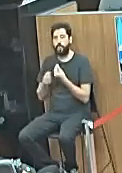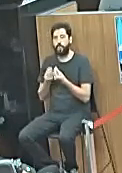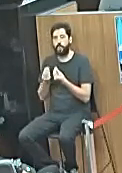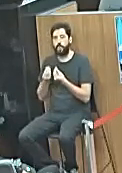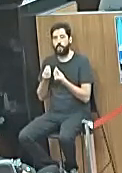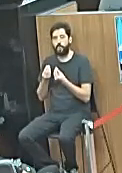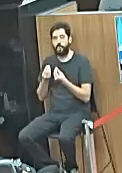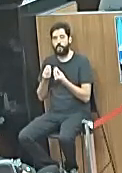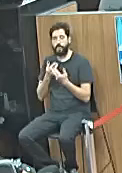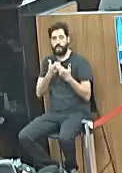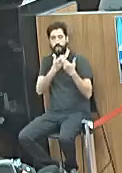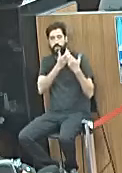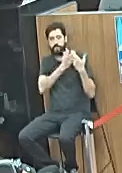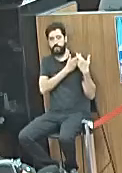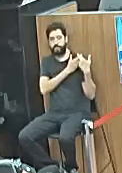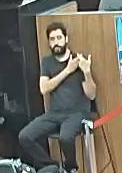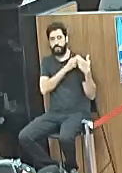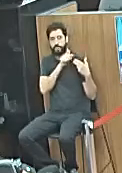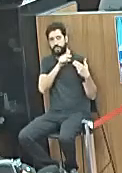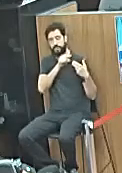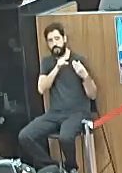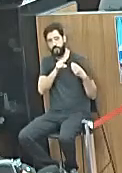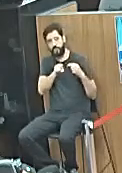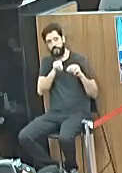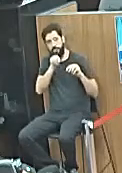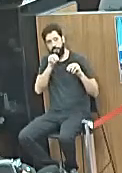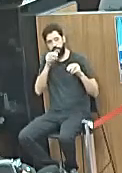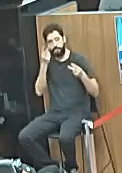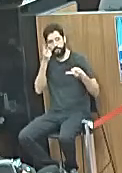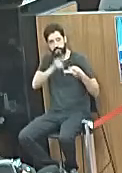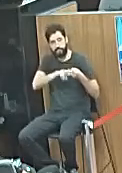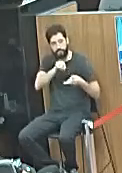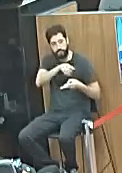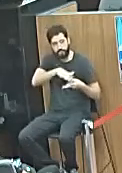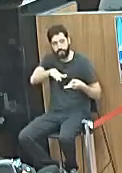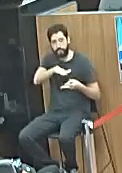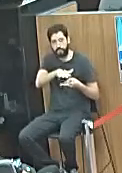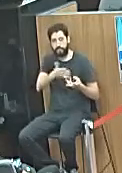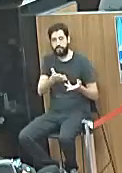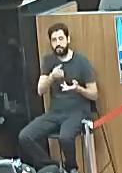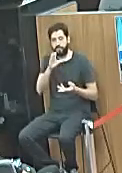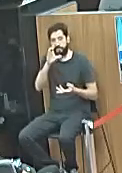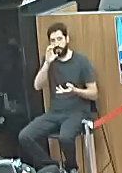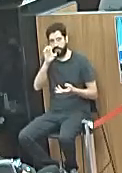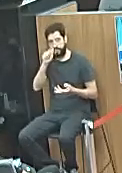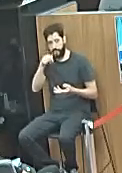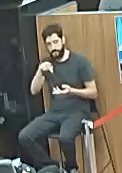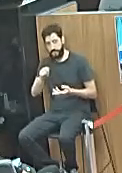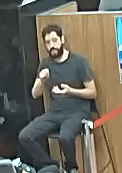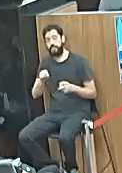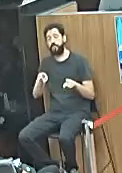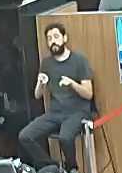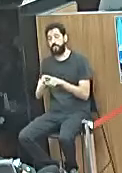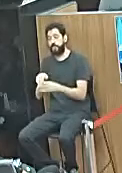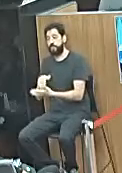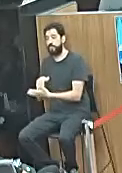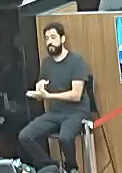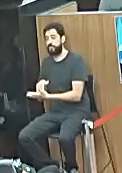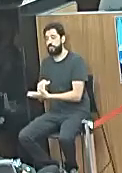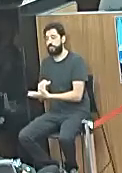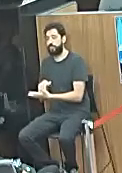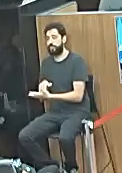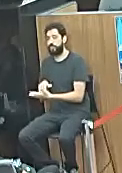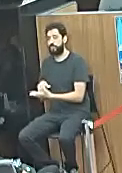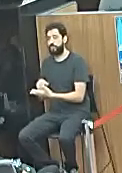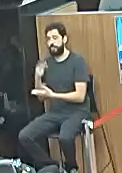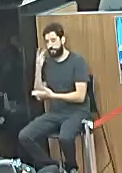responsabilização em detrimento ao encarceramento que a proposta do programa se a fifa é e por fim também contribuindo para